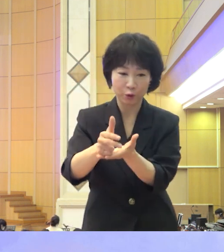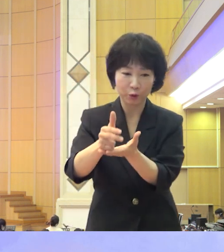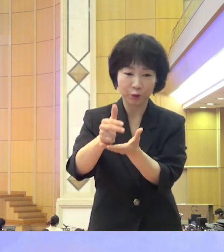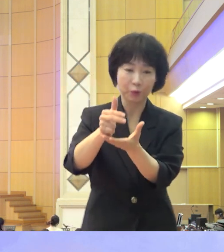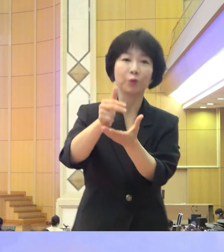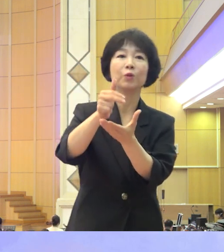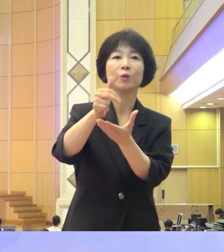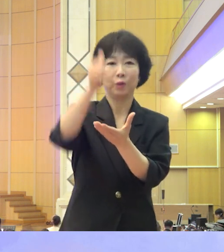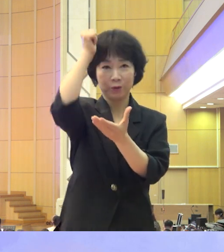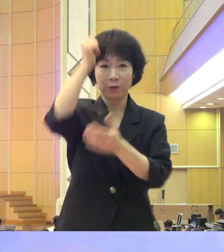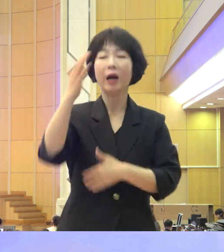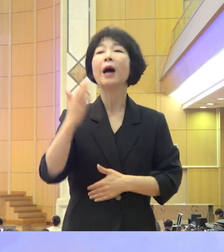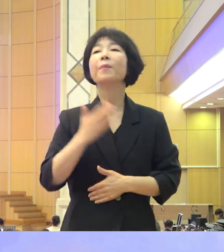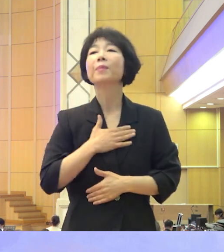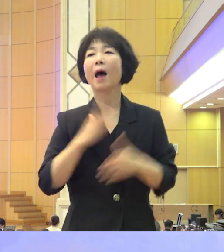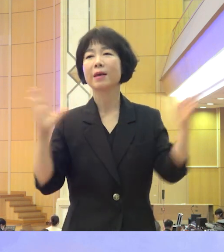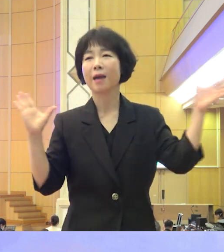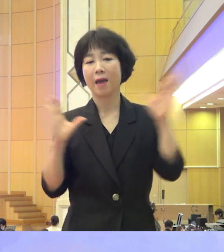도우시는 주,